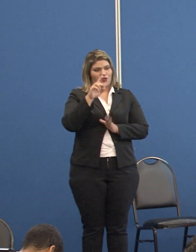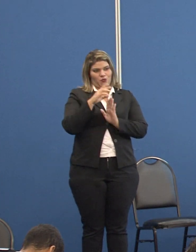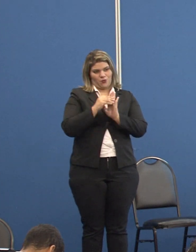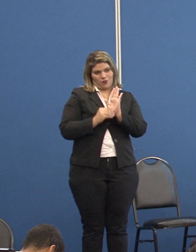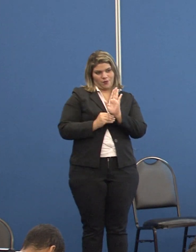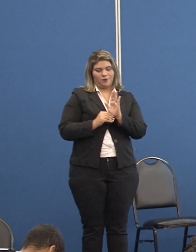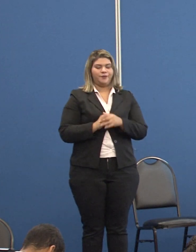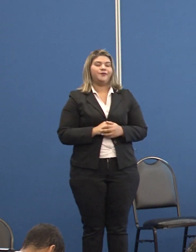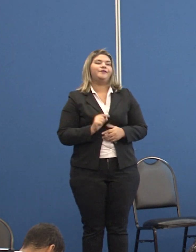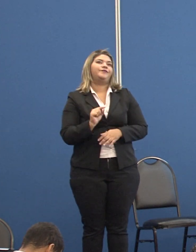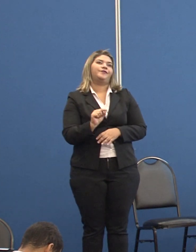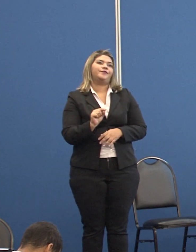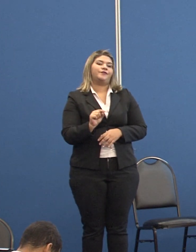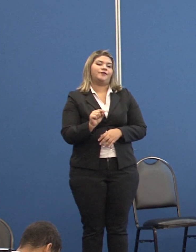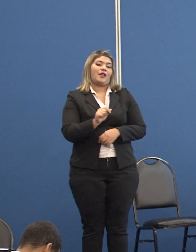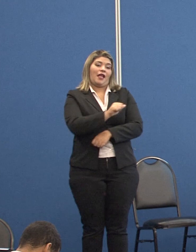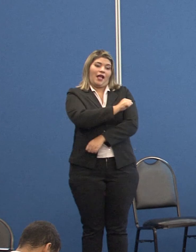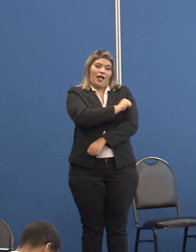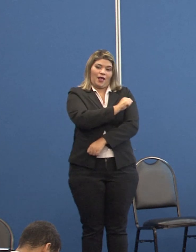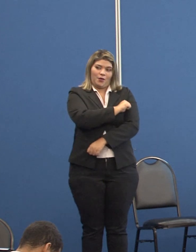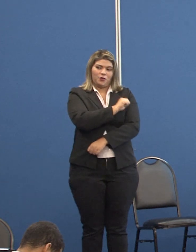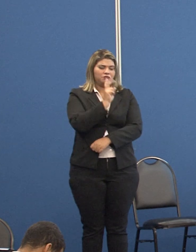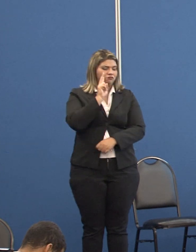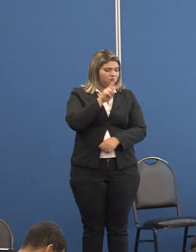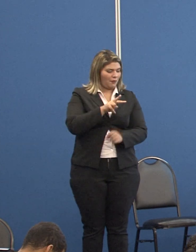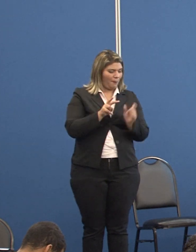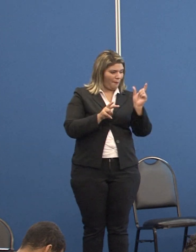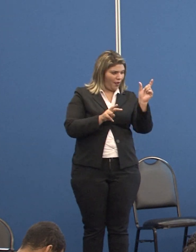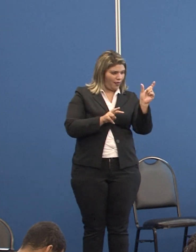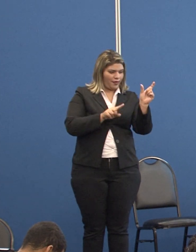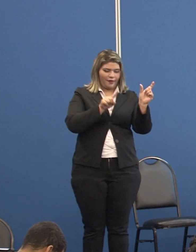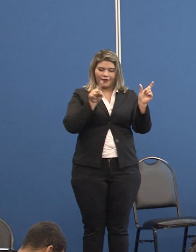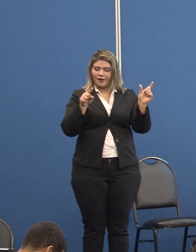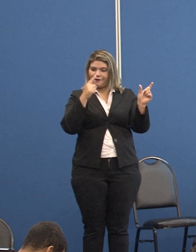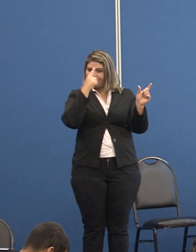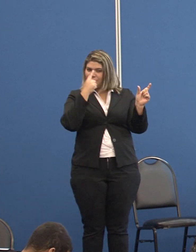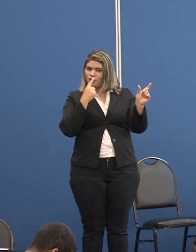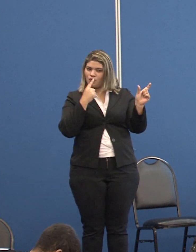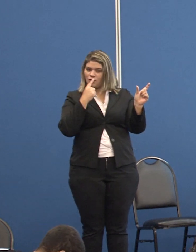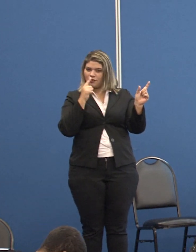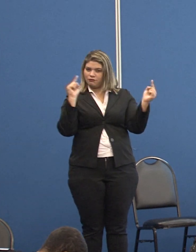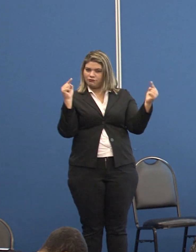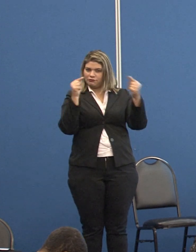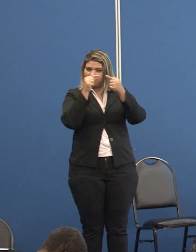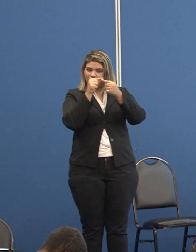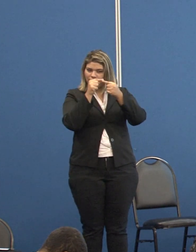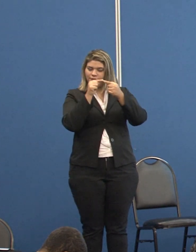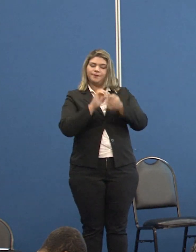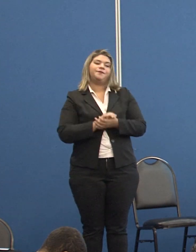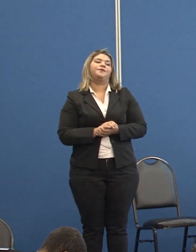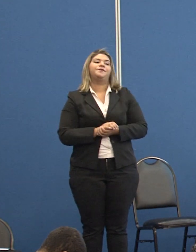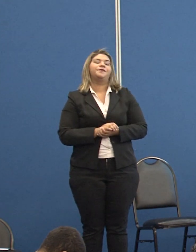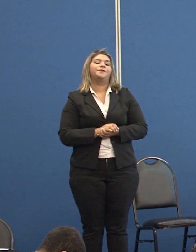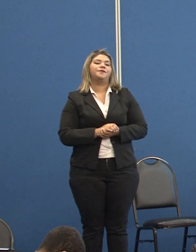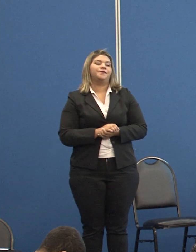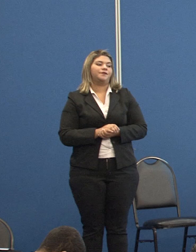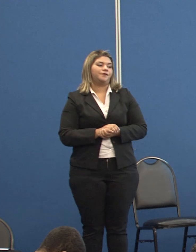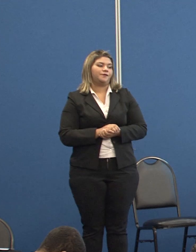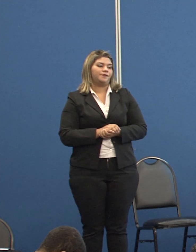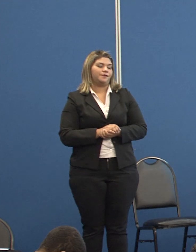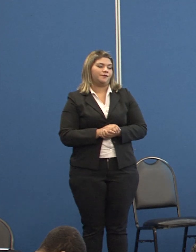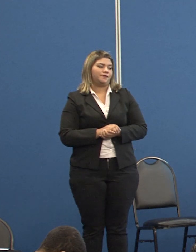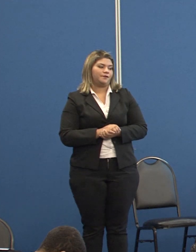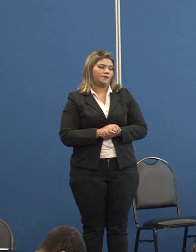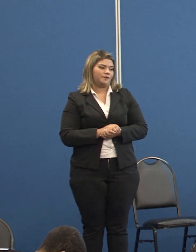ele chega, do lado tem a palavra, do outro lado qual é a figura. E aí o aluno ele tem que